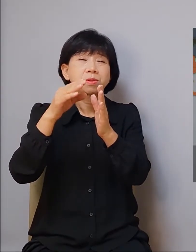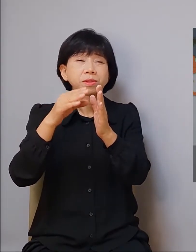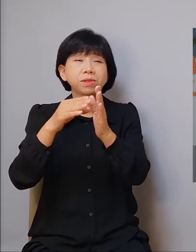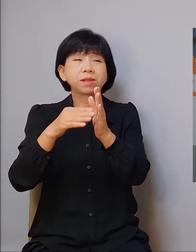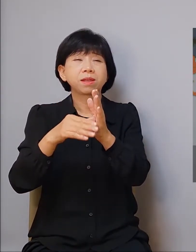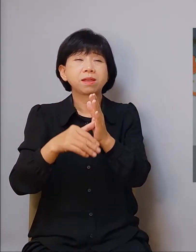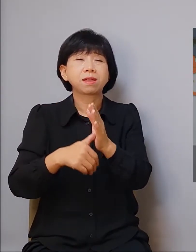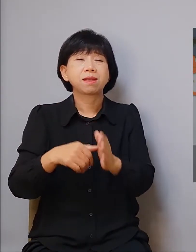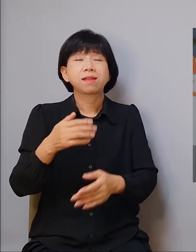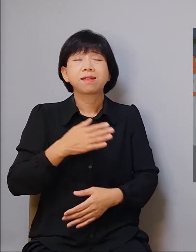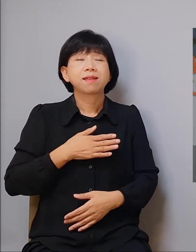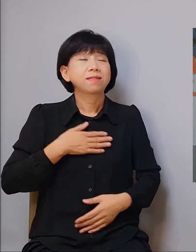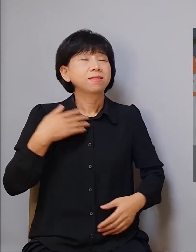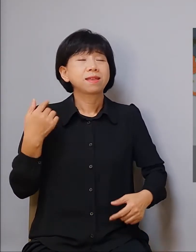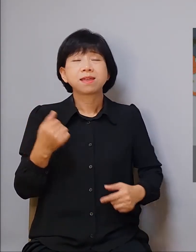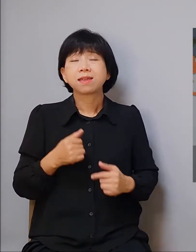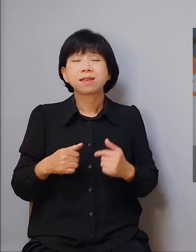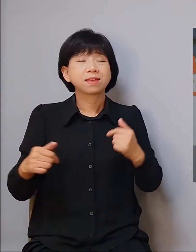배울 때